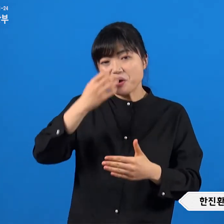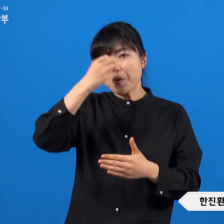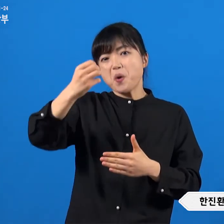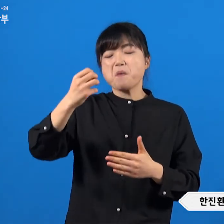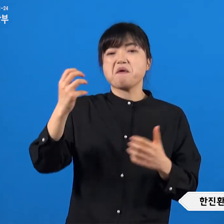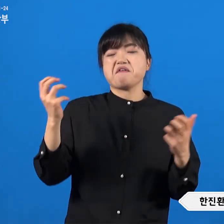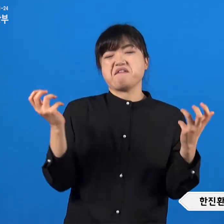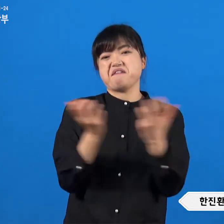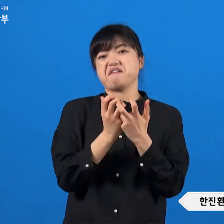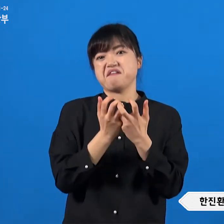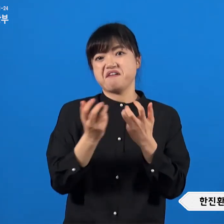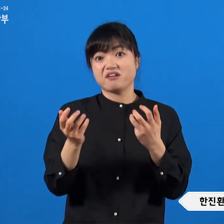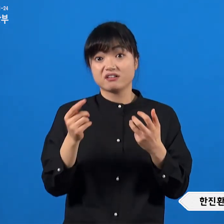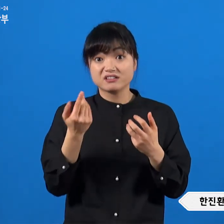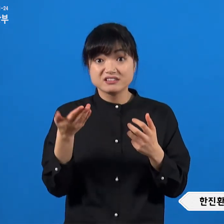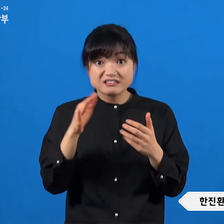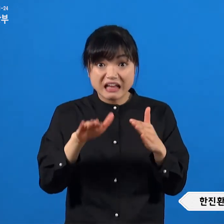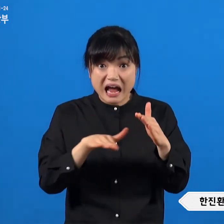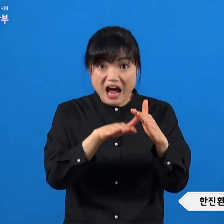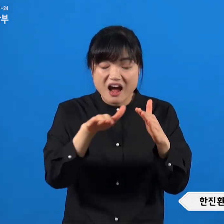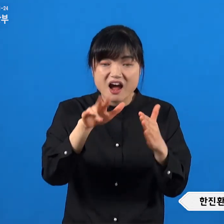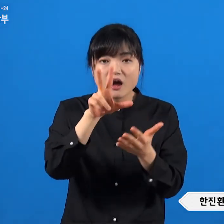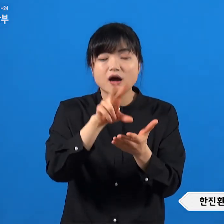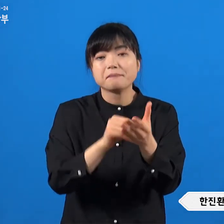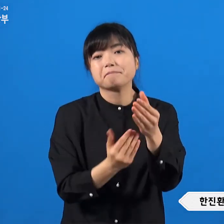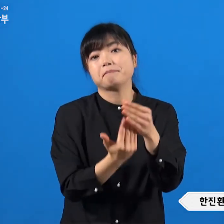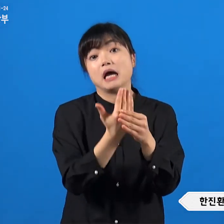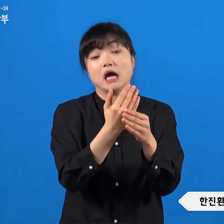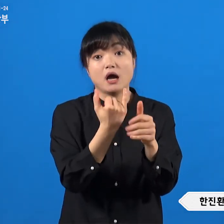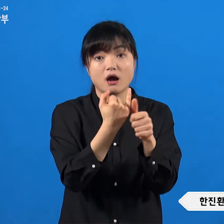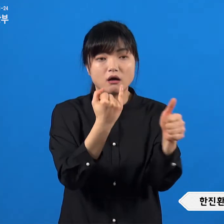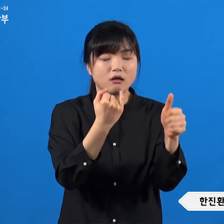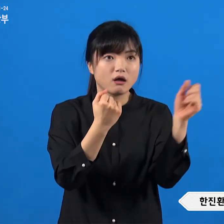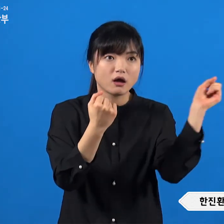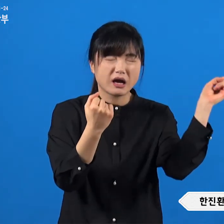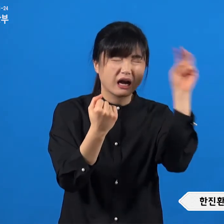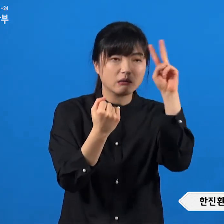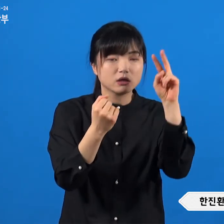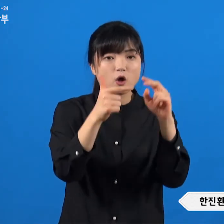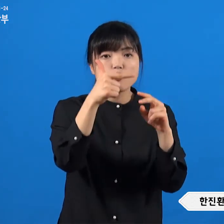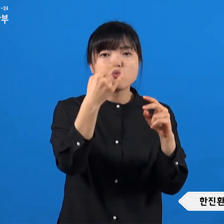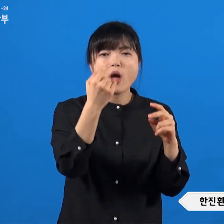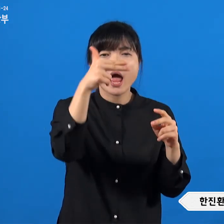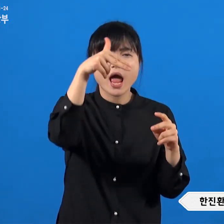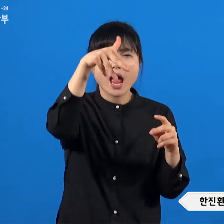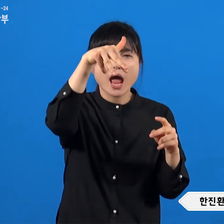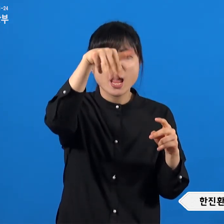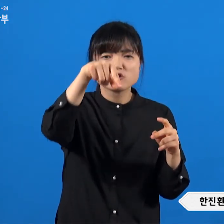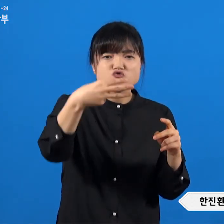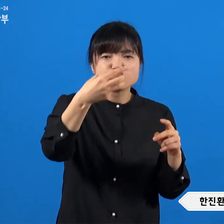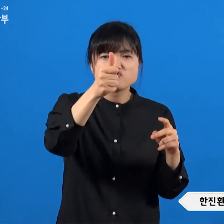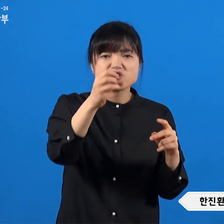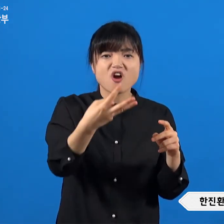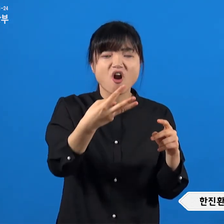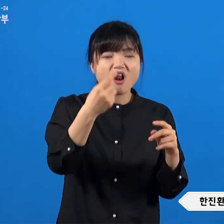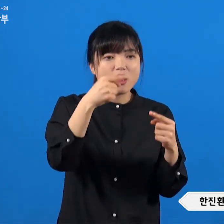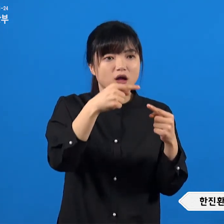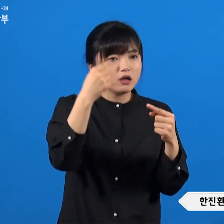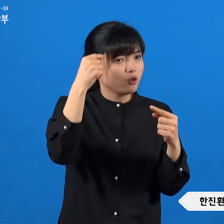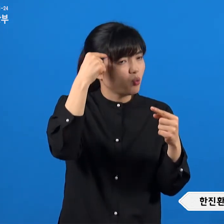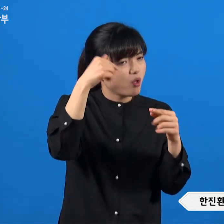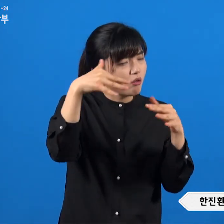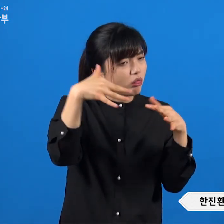그런데 그런 가정에도 시련이 닥쳤습니다. 남편이 갑자기 뇌출혈로 쓰러졌습니다.